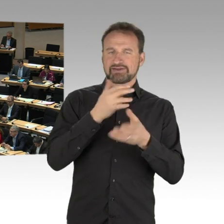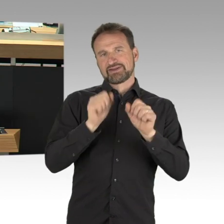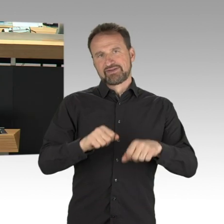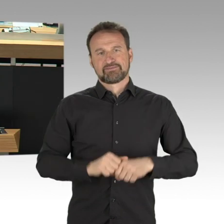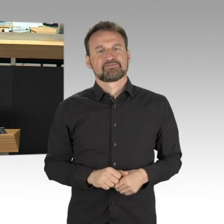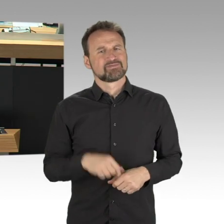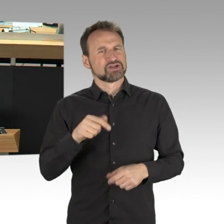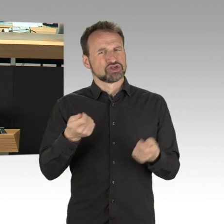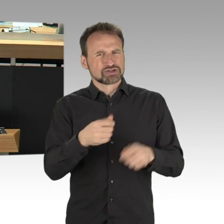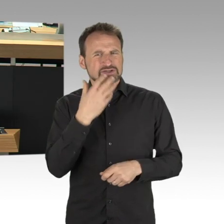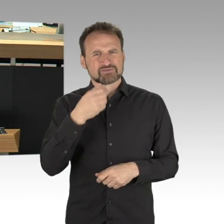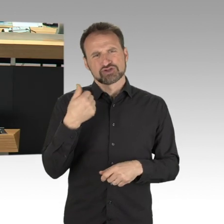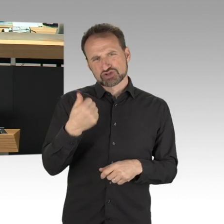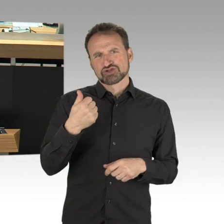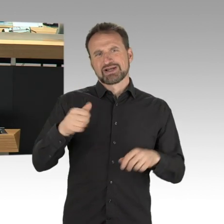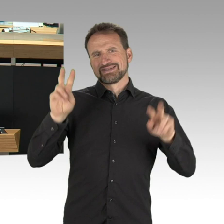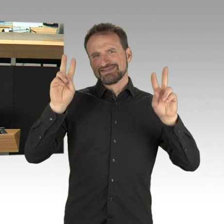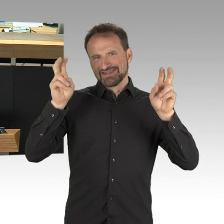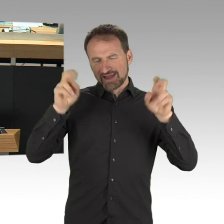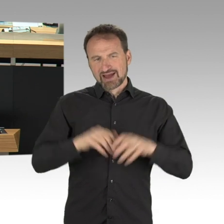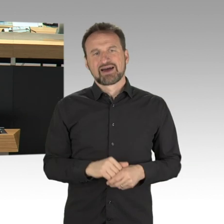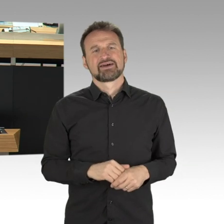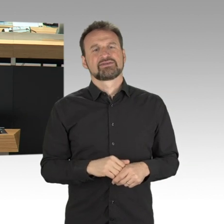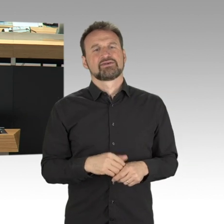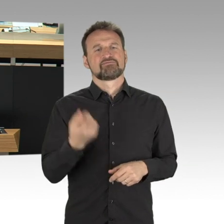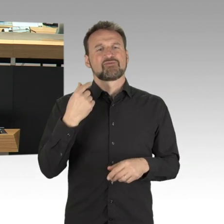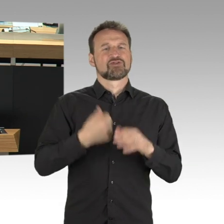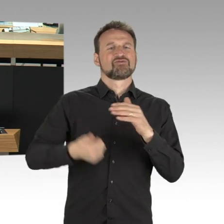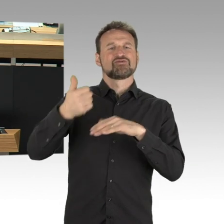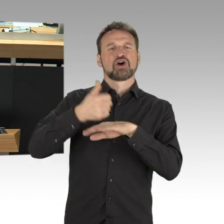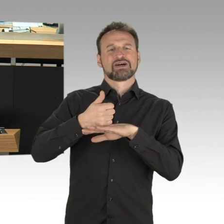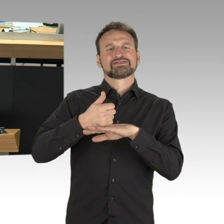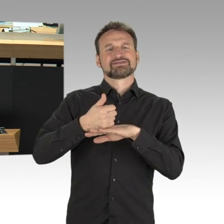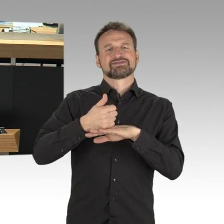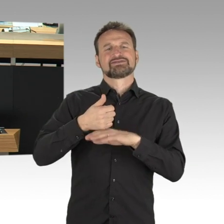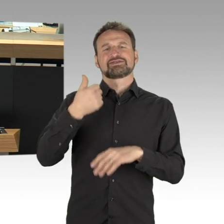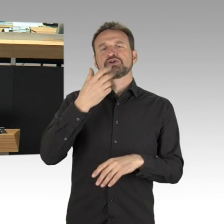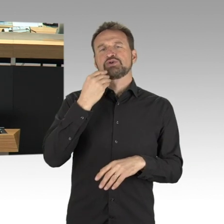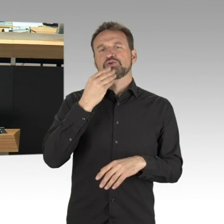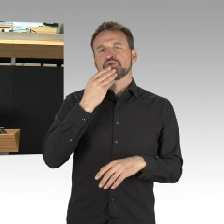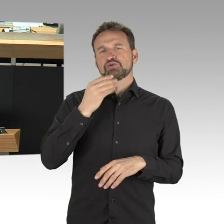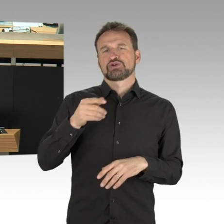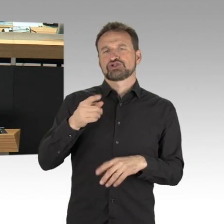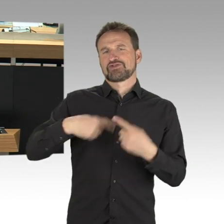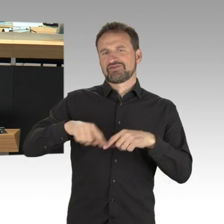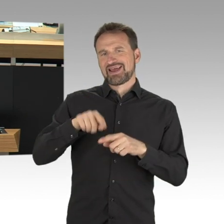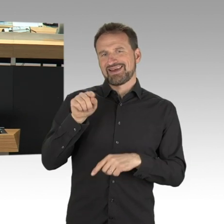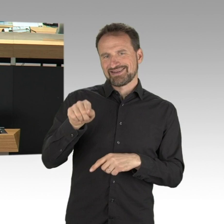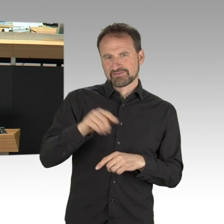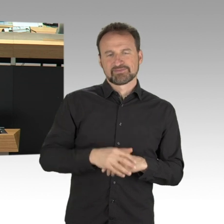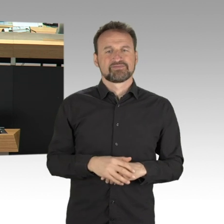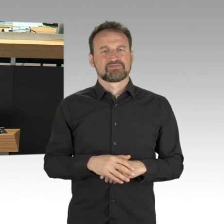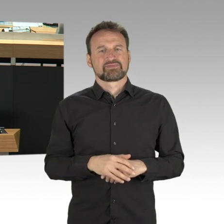Antisemitismus. Dieser jüdische Verein ist Träger mehrerer Projekte, die durch das Landesprogramm Demokratie, Vielfalt, Respekt